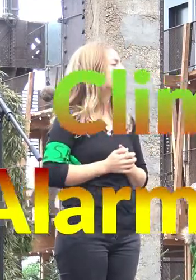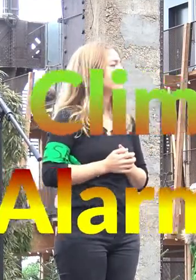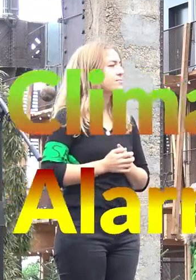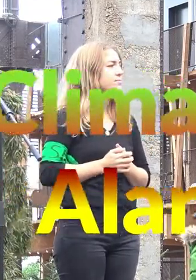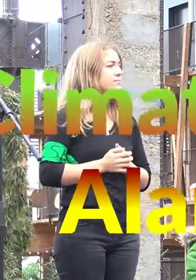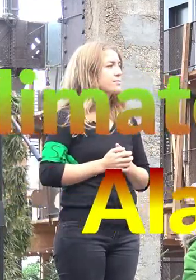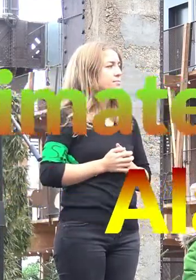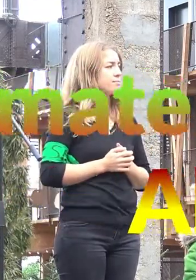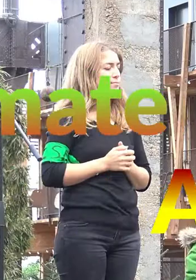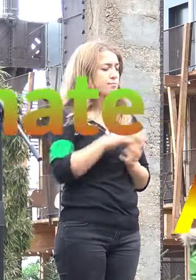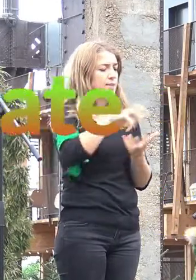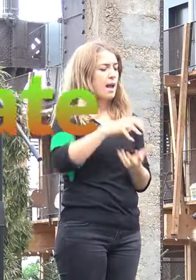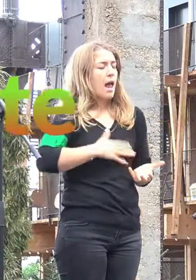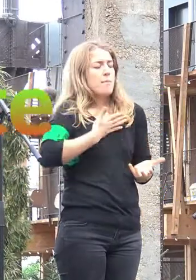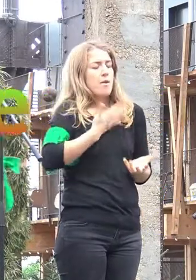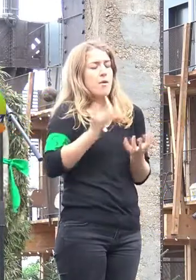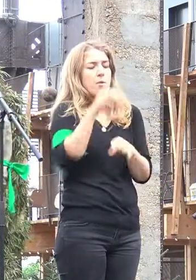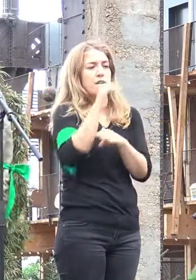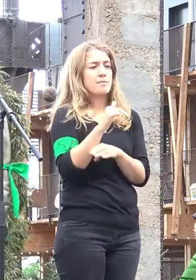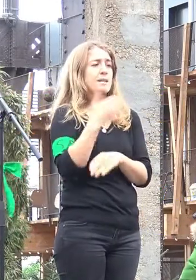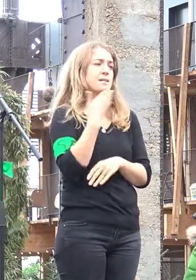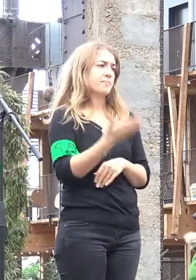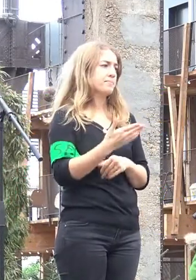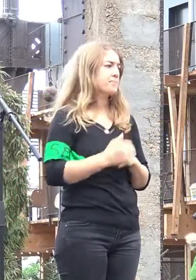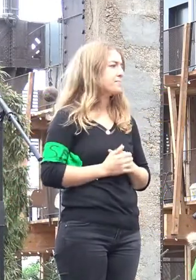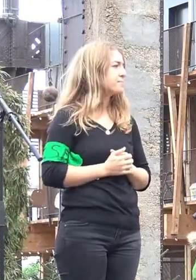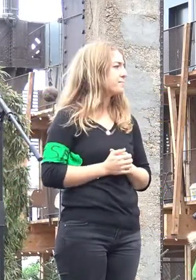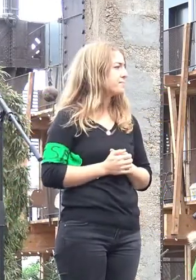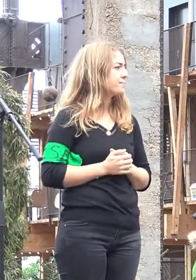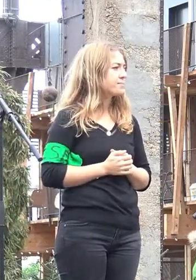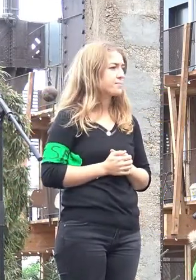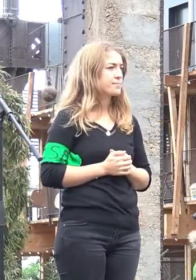La terre qu'on aime et qu'on protège. Merci.